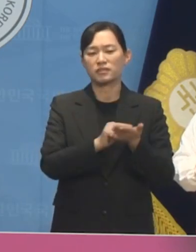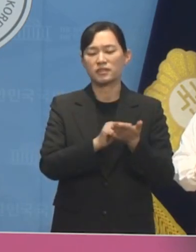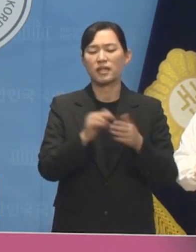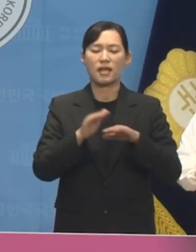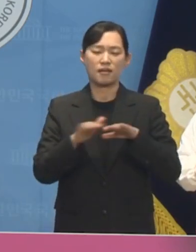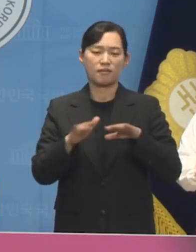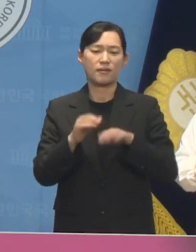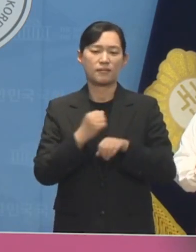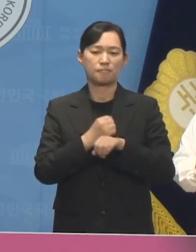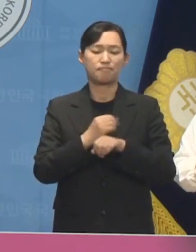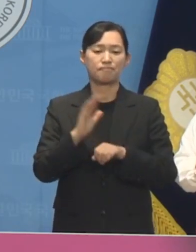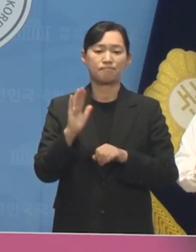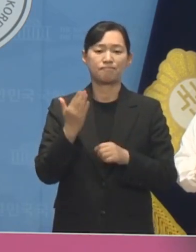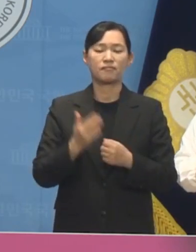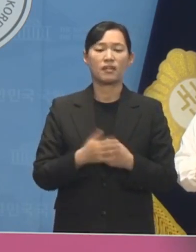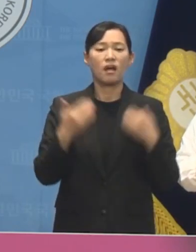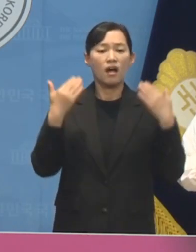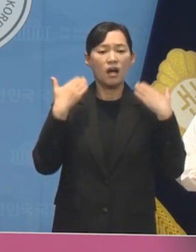마련해야 합니다.